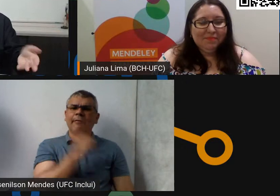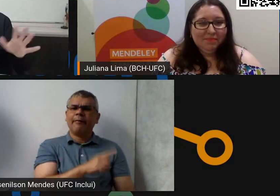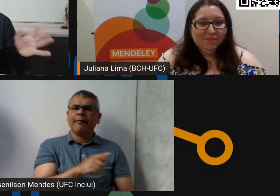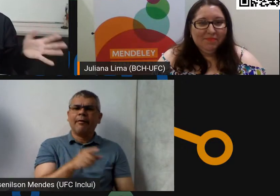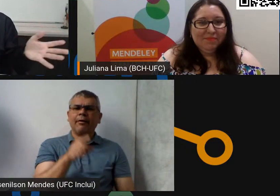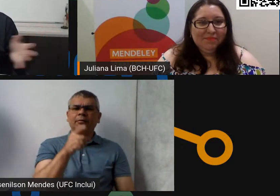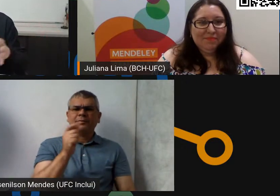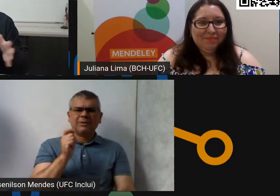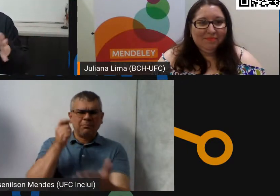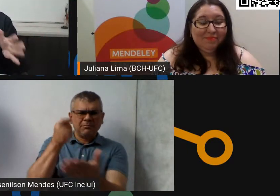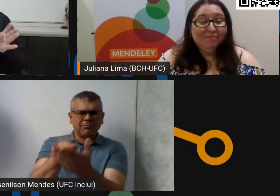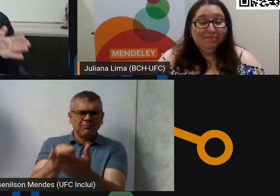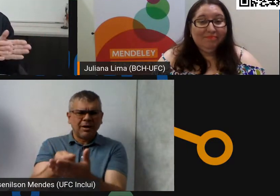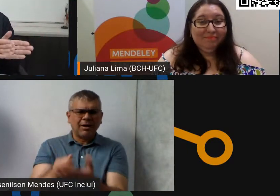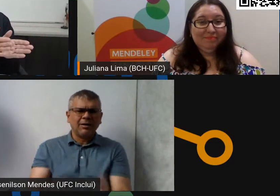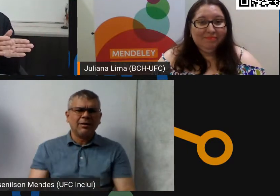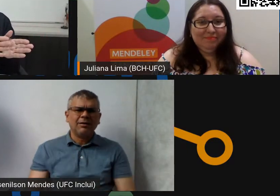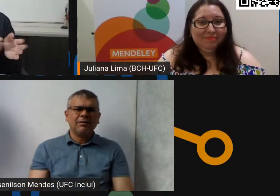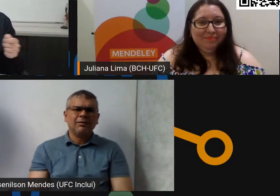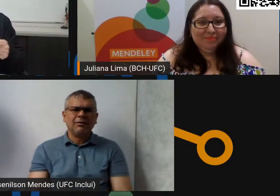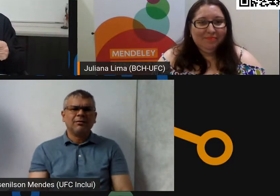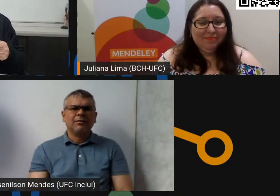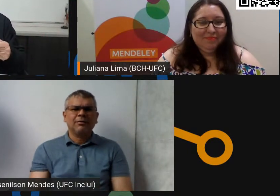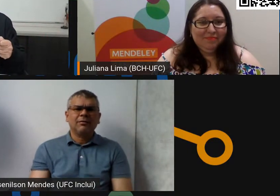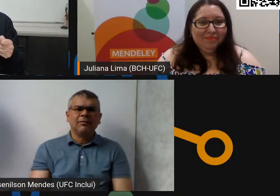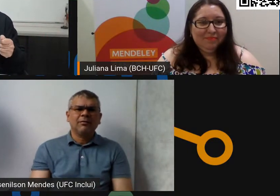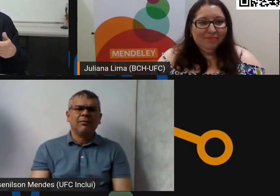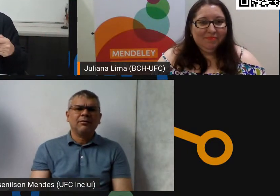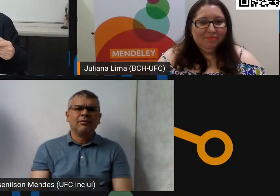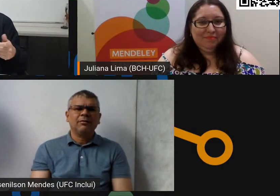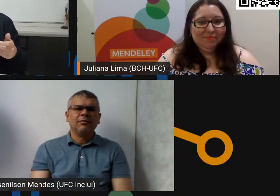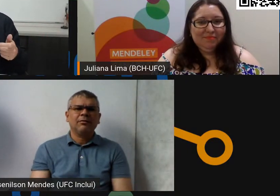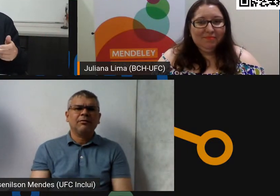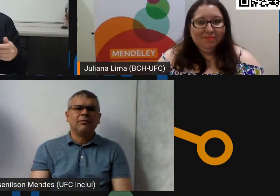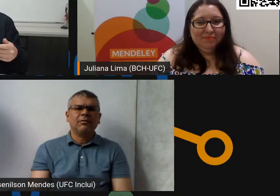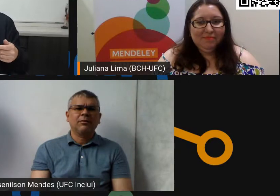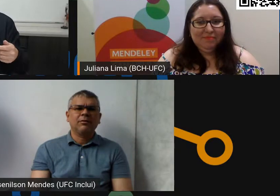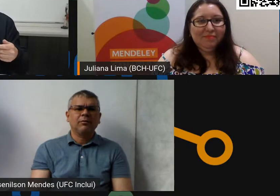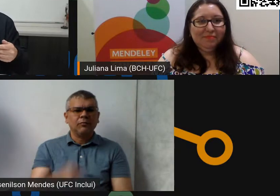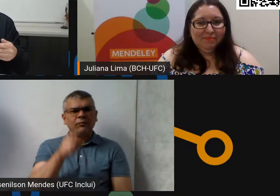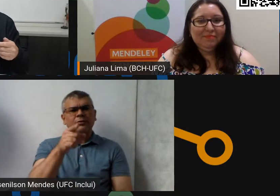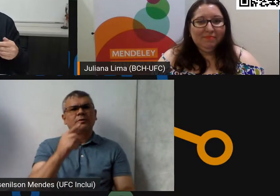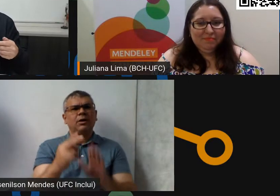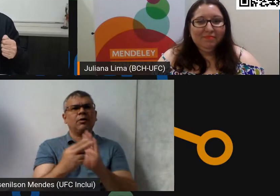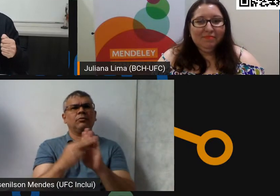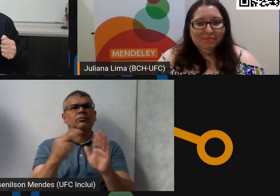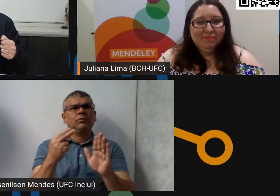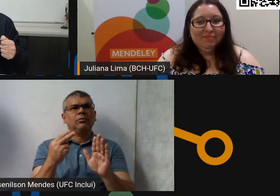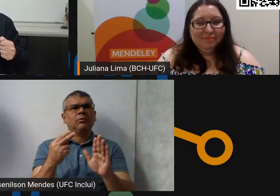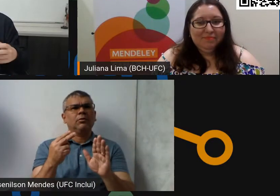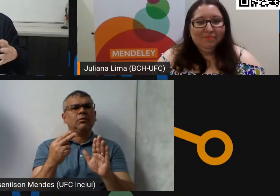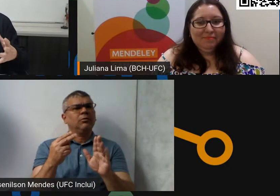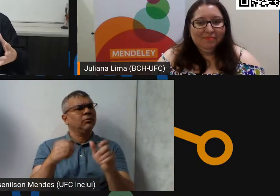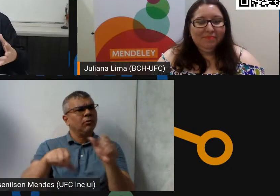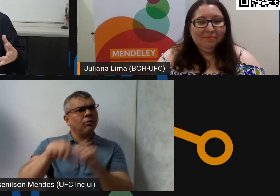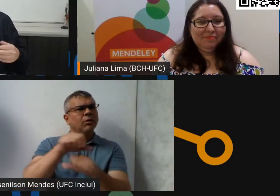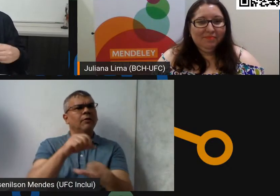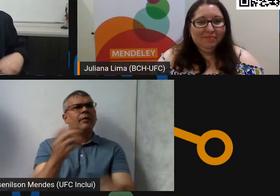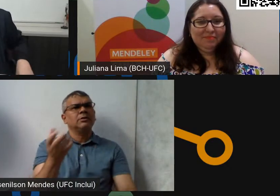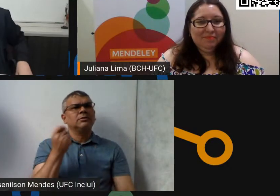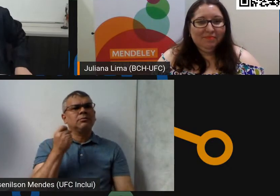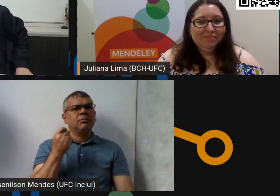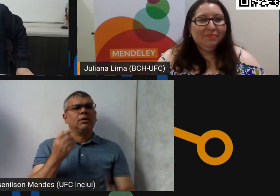tem que pagar. Eu não entendo, eu entendo que possa ter que pagar, mas espera um pouquinho. Você é autor, você tem que receber. Ter o